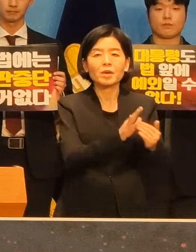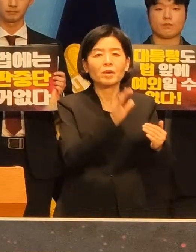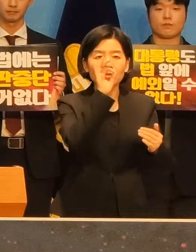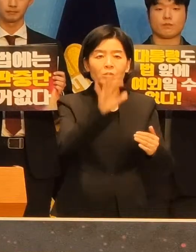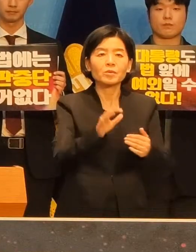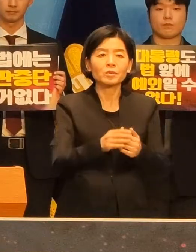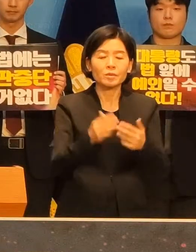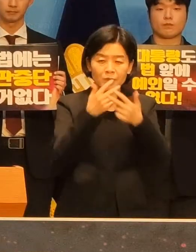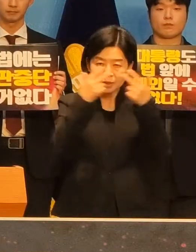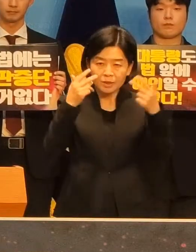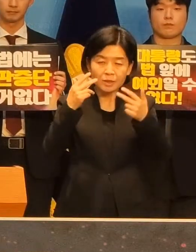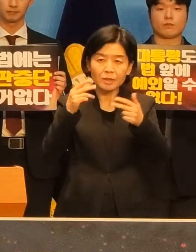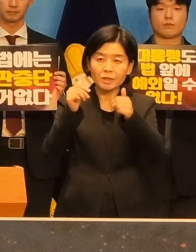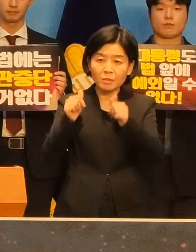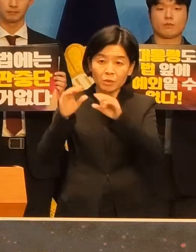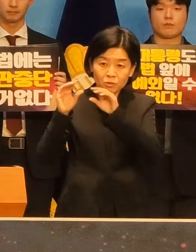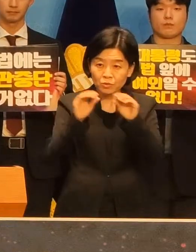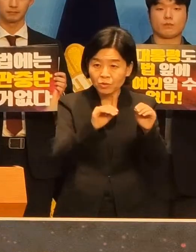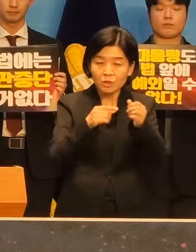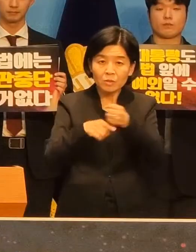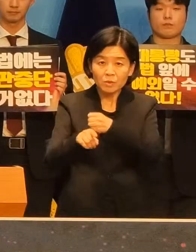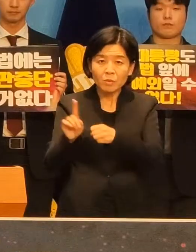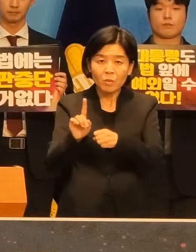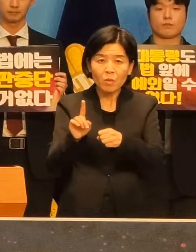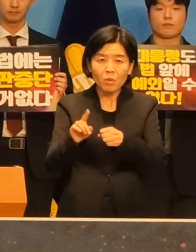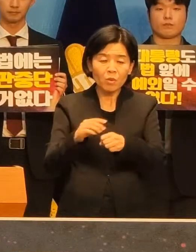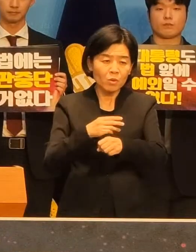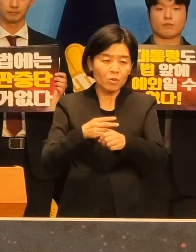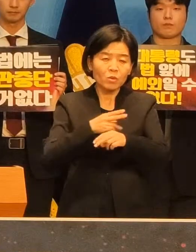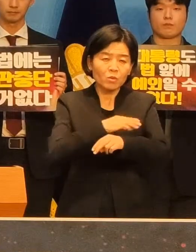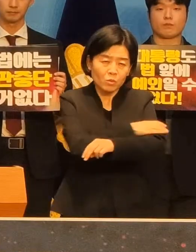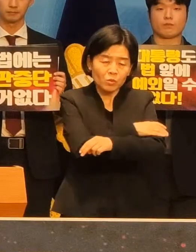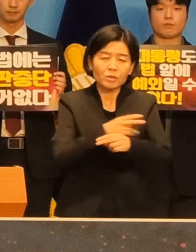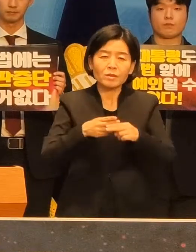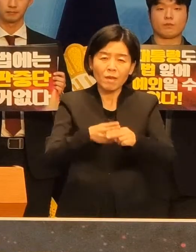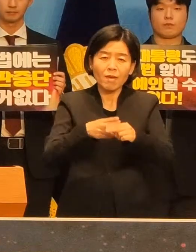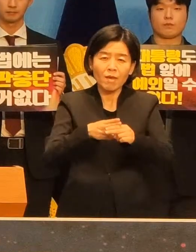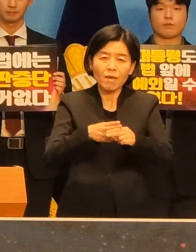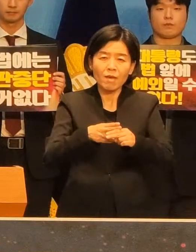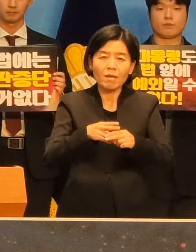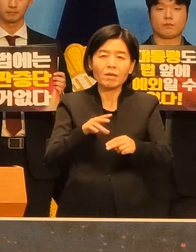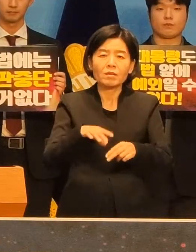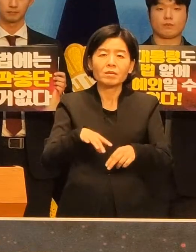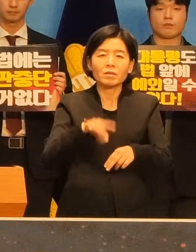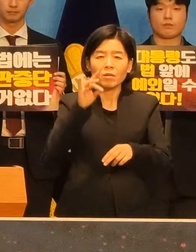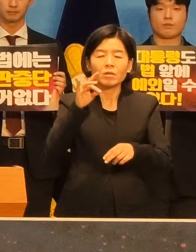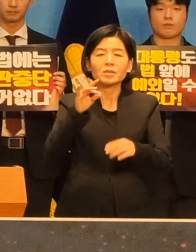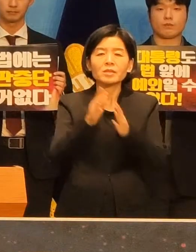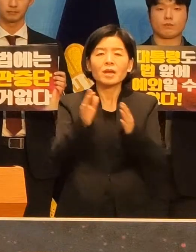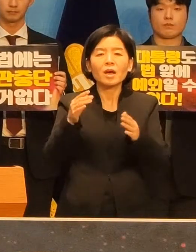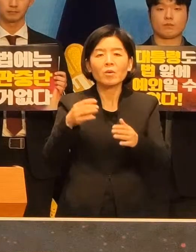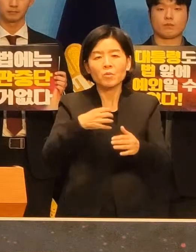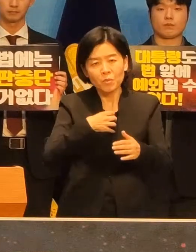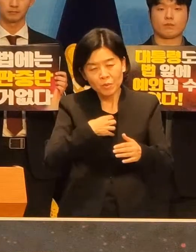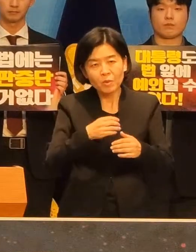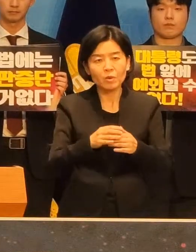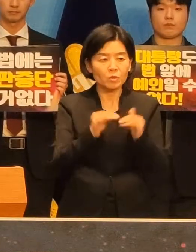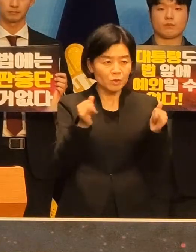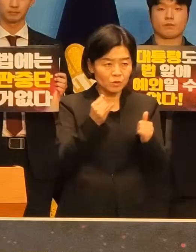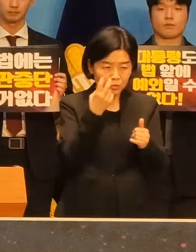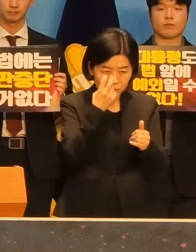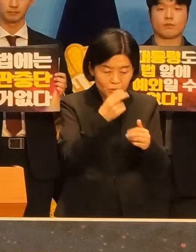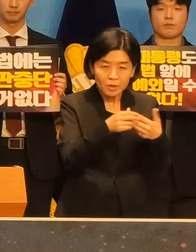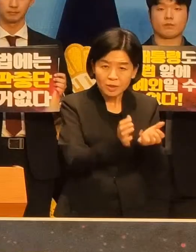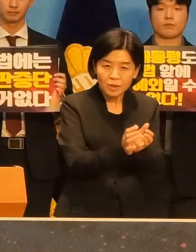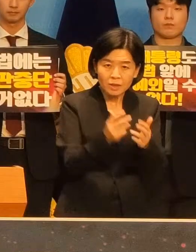재판 중단은 독재자 탄생의 서막입니다. 우리 전국학생소위연합은 국민수사대와 함께 이재명 재판